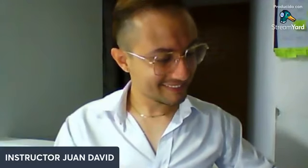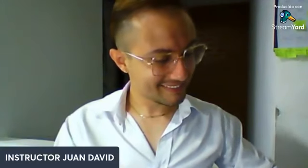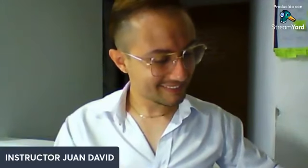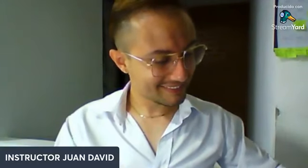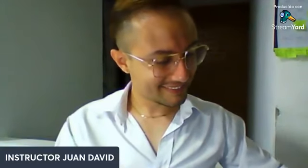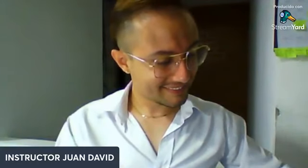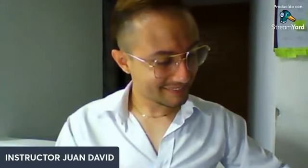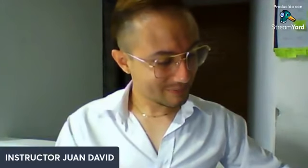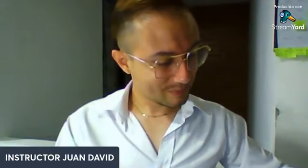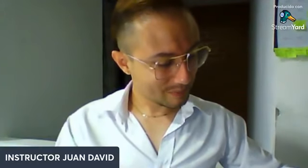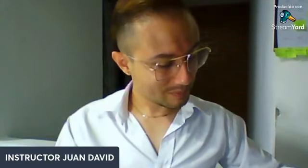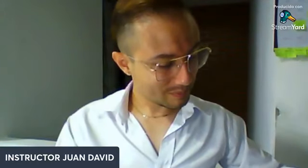alguna duda? Diga.